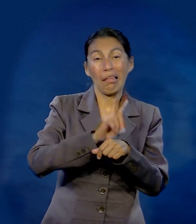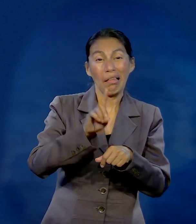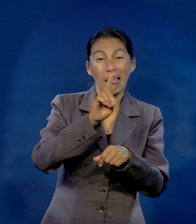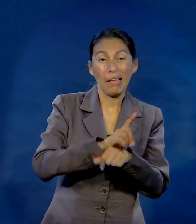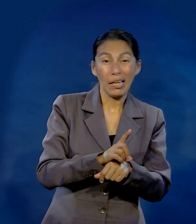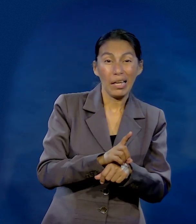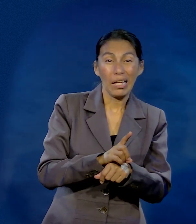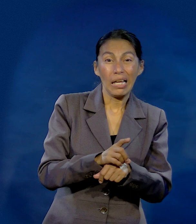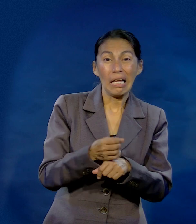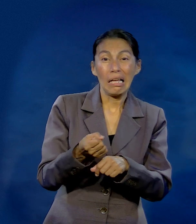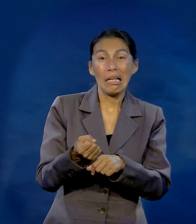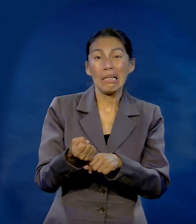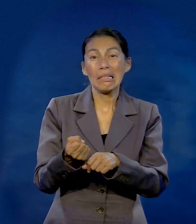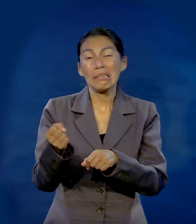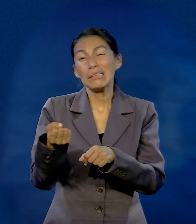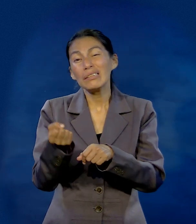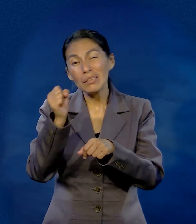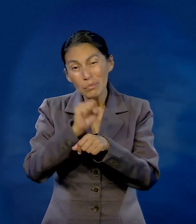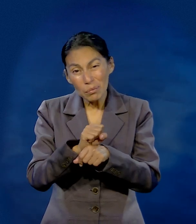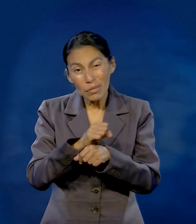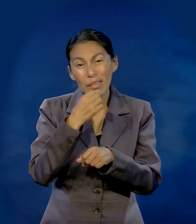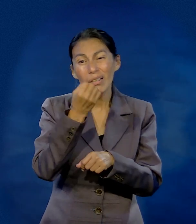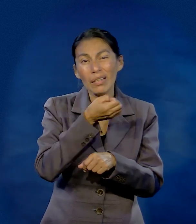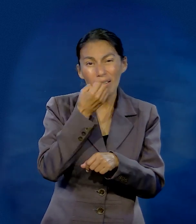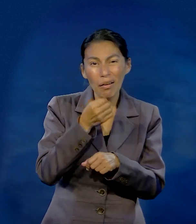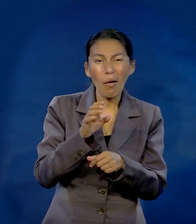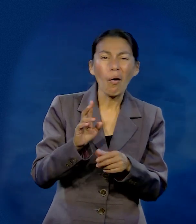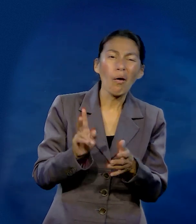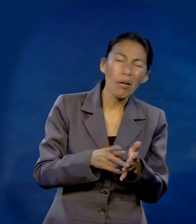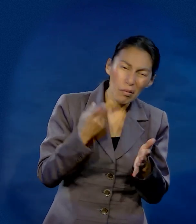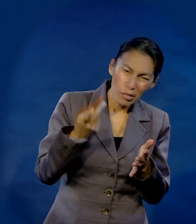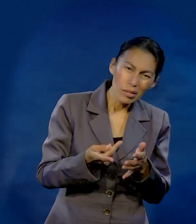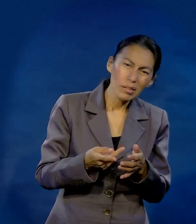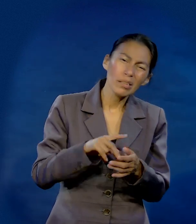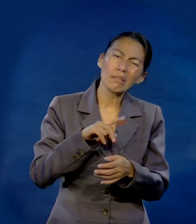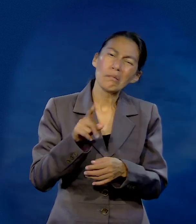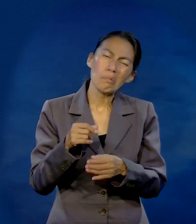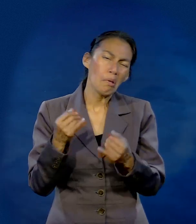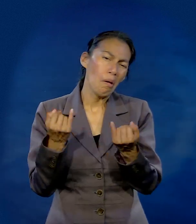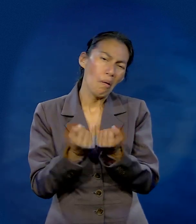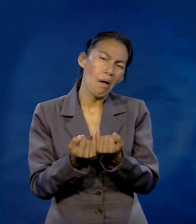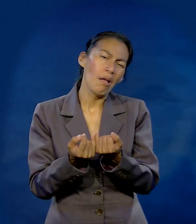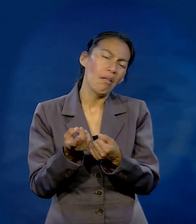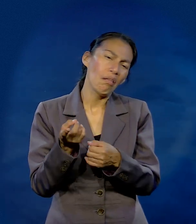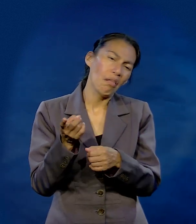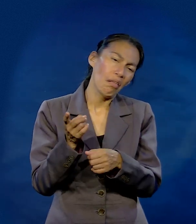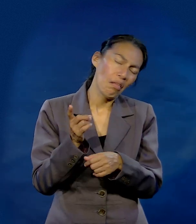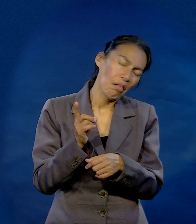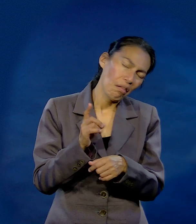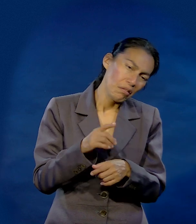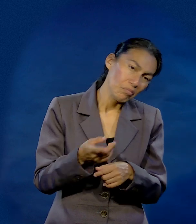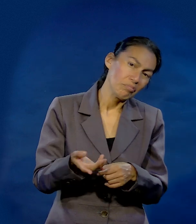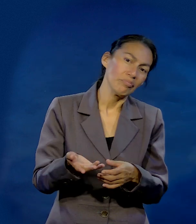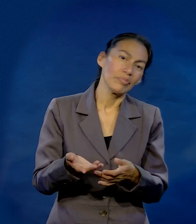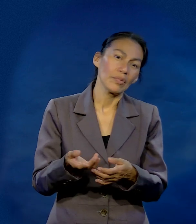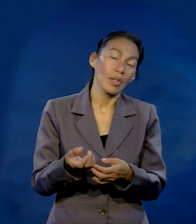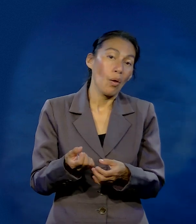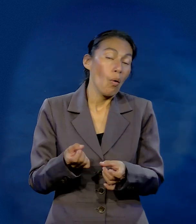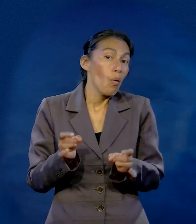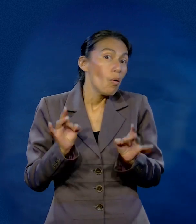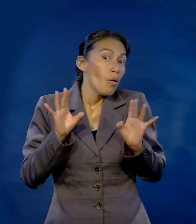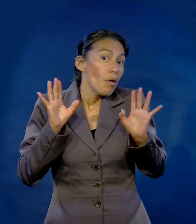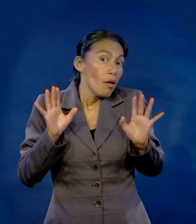apenas va a ser tarea y se apaga la luz entonces dice Bueno ahora sí voy a estudiar la lección